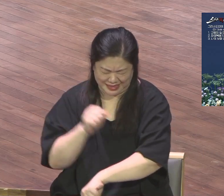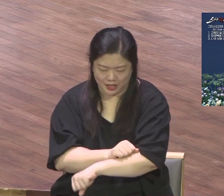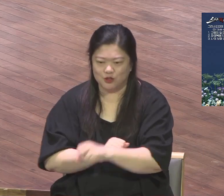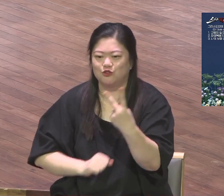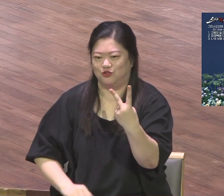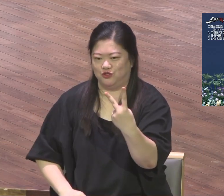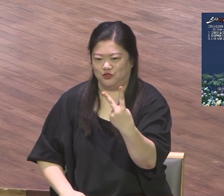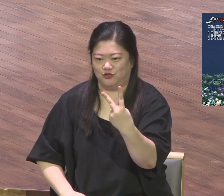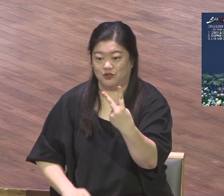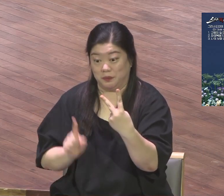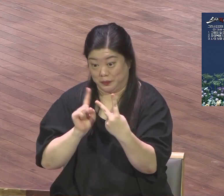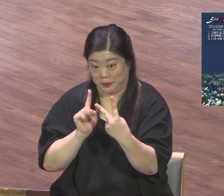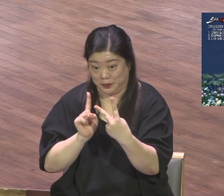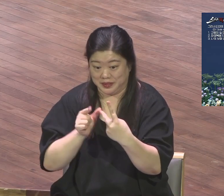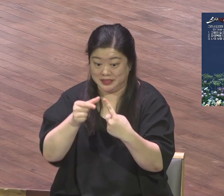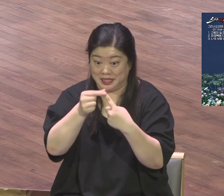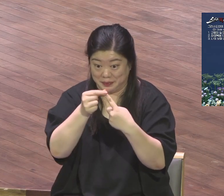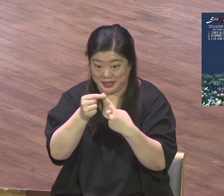거예요.